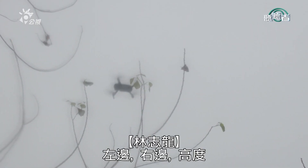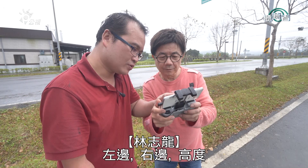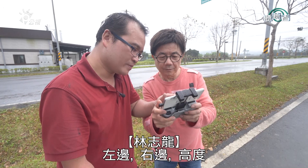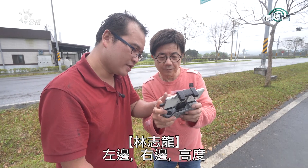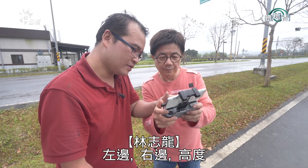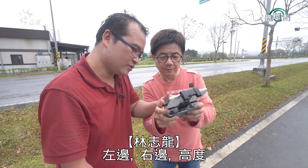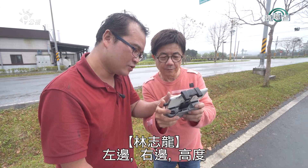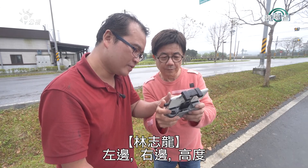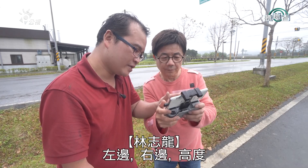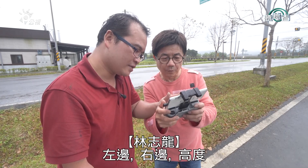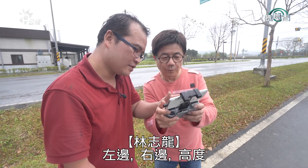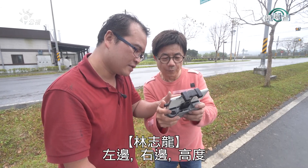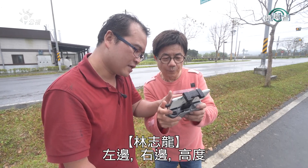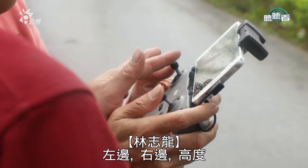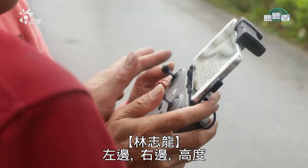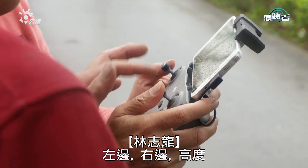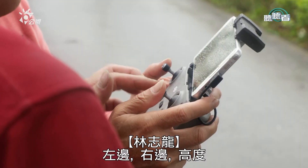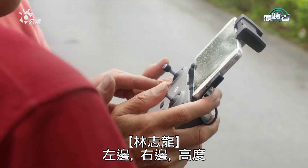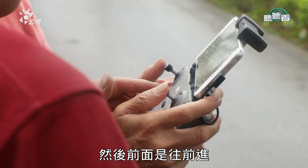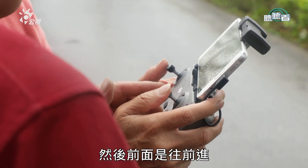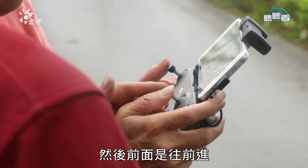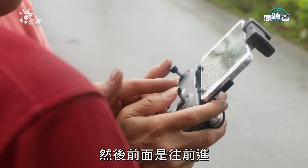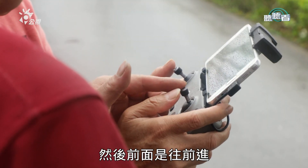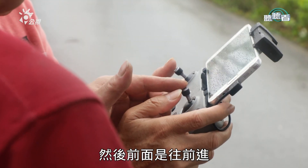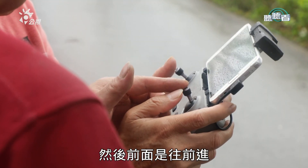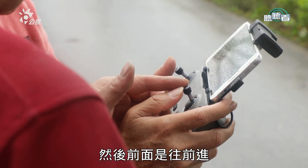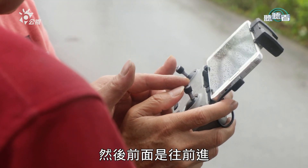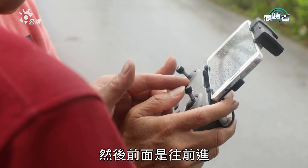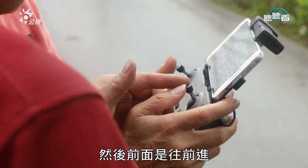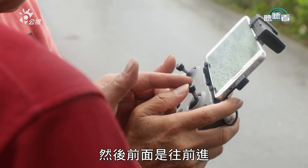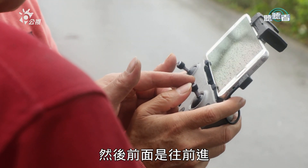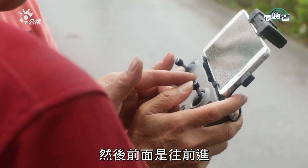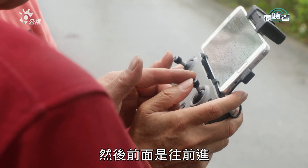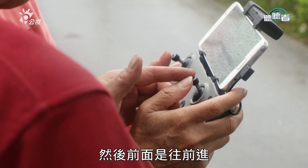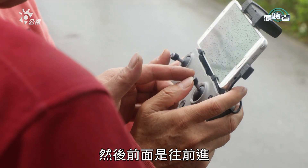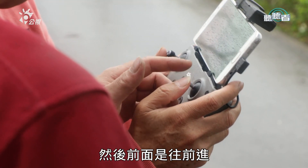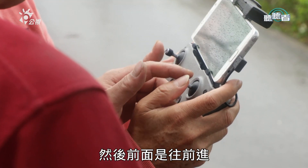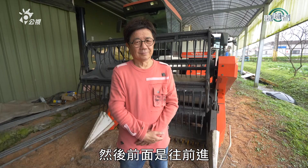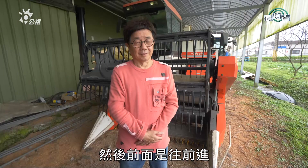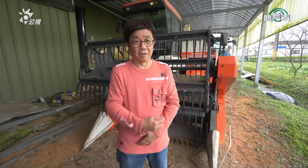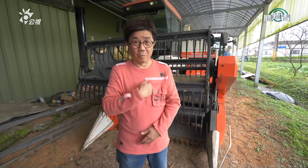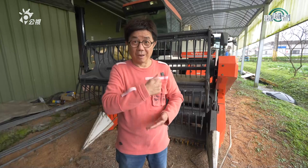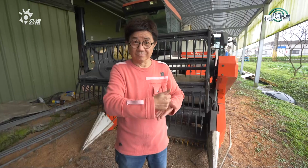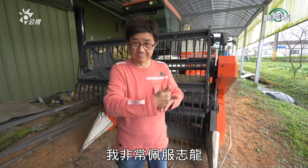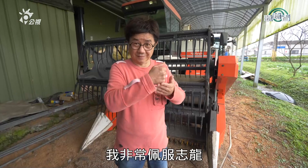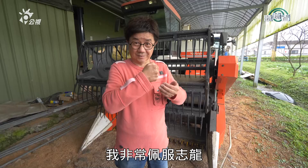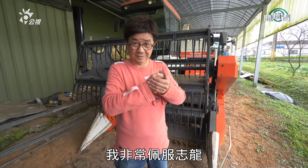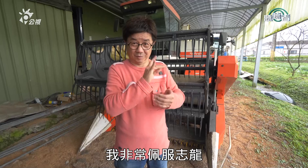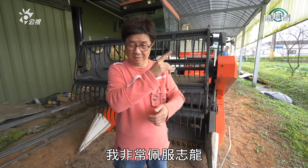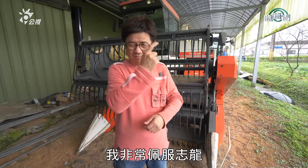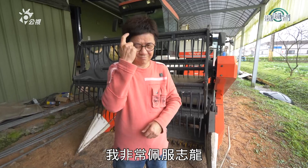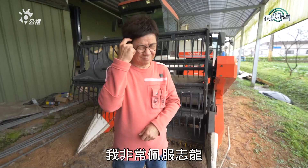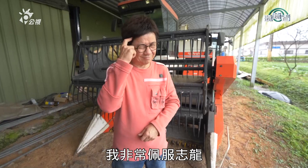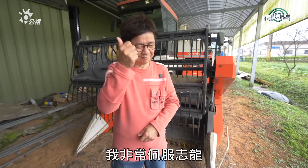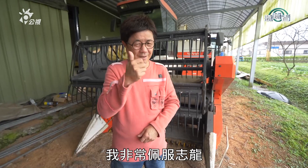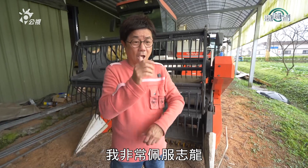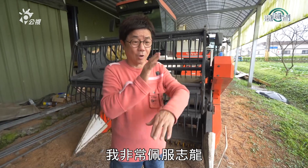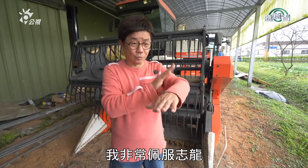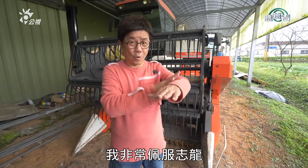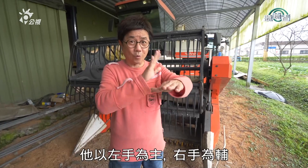左边、右边、高度，然后前面是往前进。 我呢，非常佩服志龙，